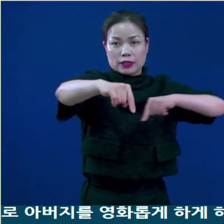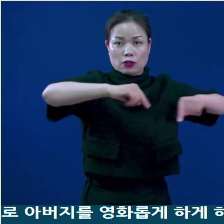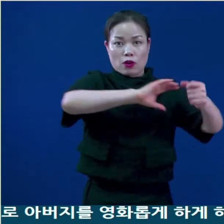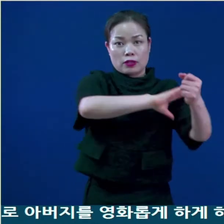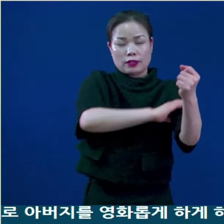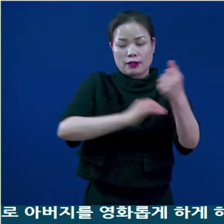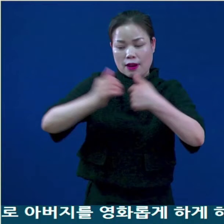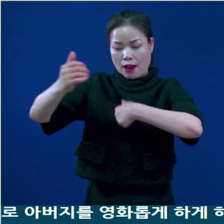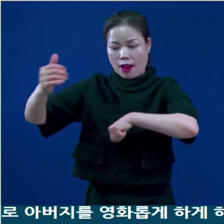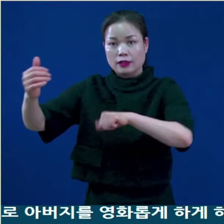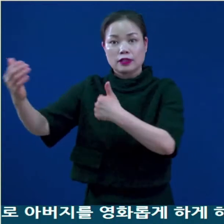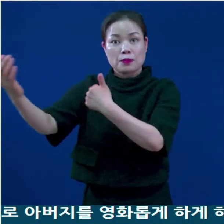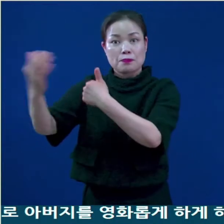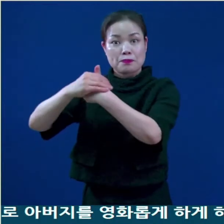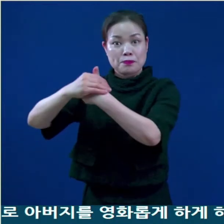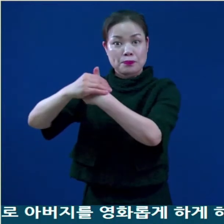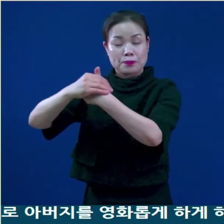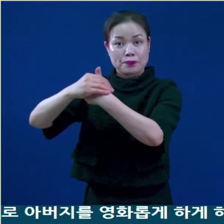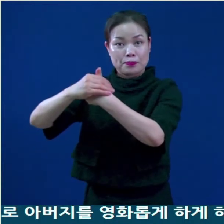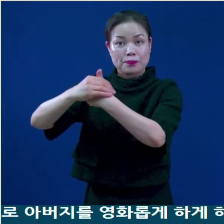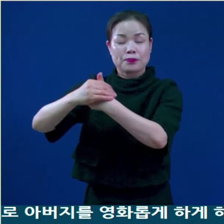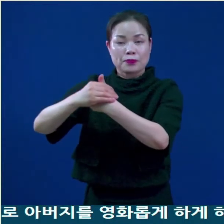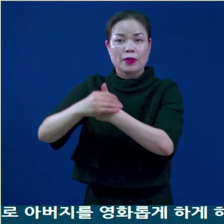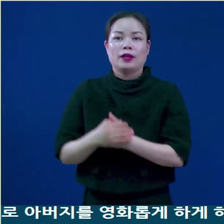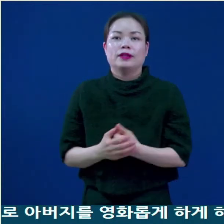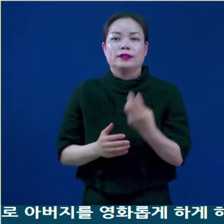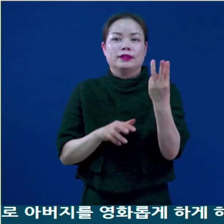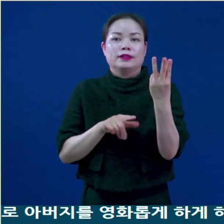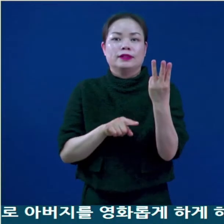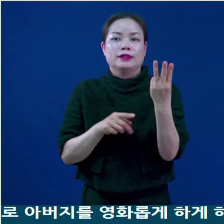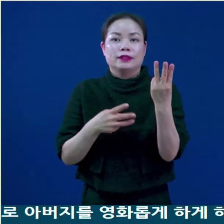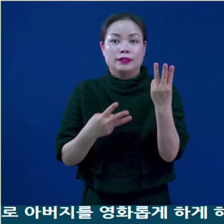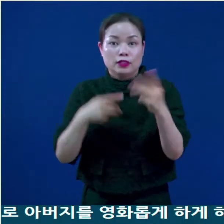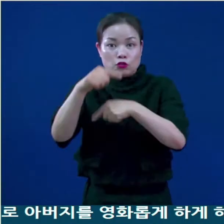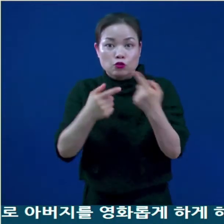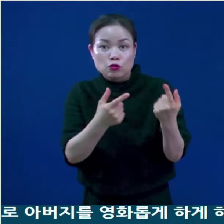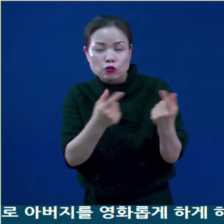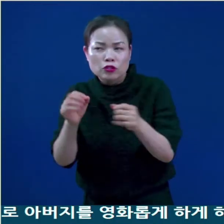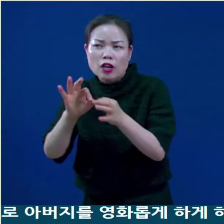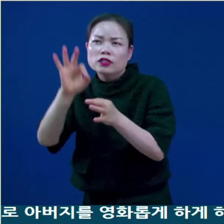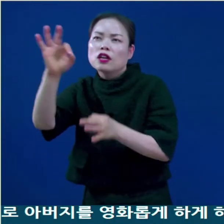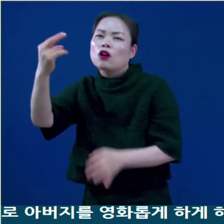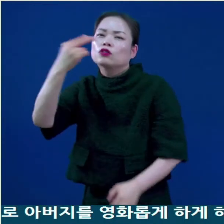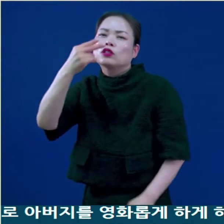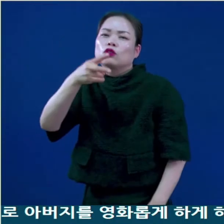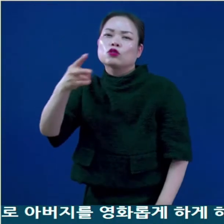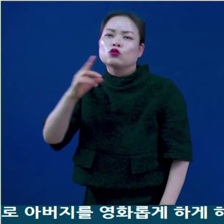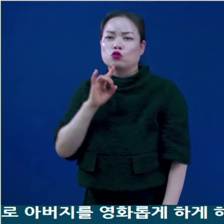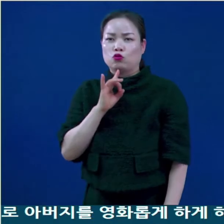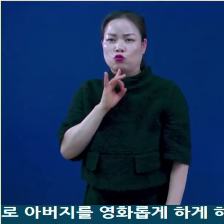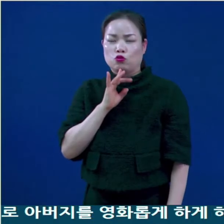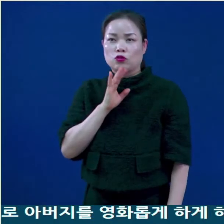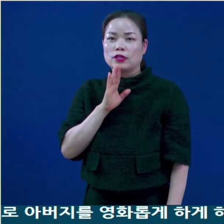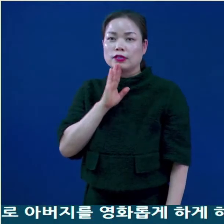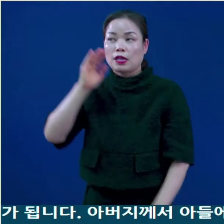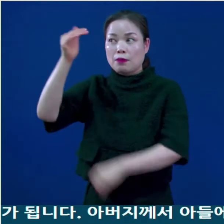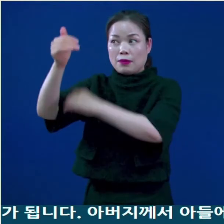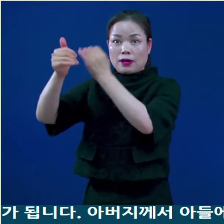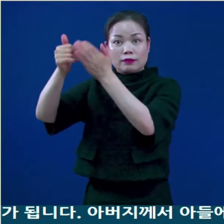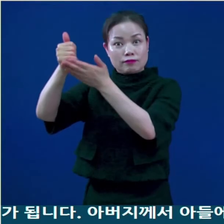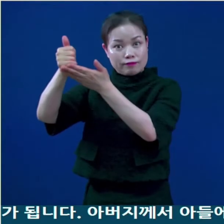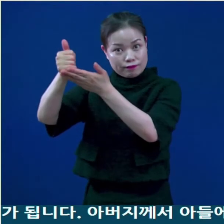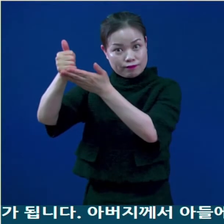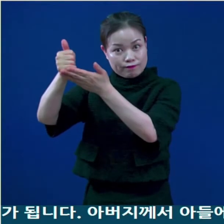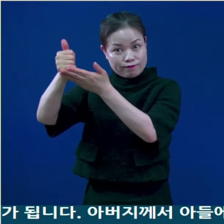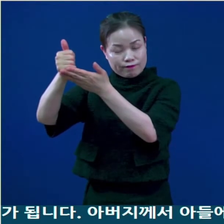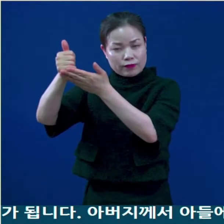권세를 아들에게 주셨음 이로소이다. 3절 같이 읽습니다. 영생은 곧 유일하신 참